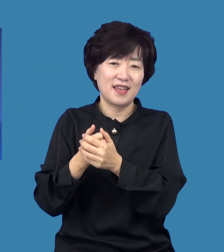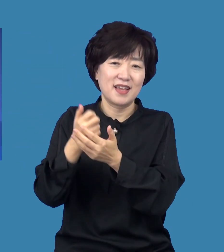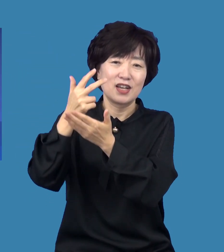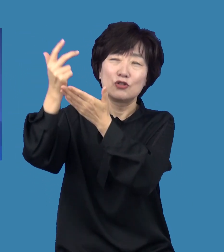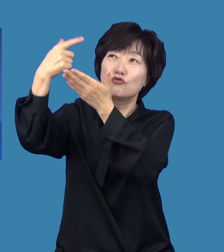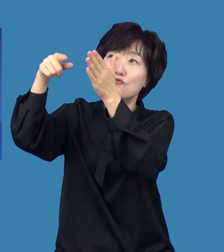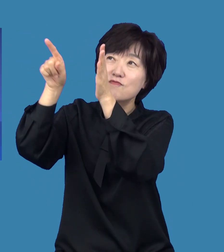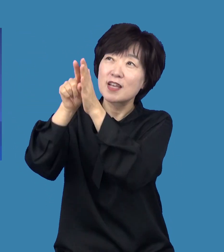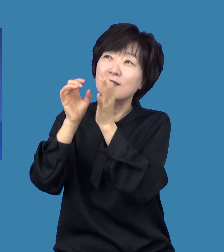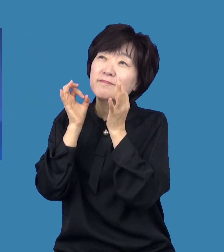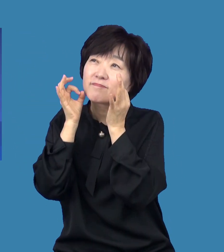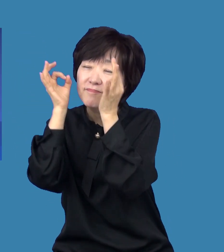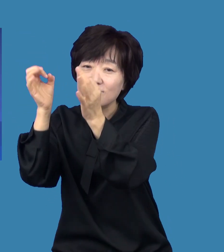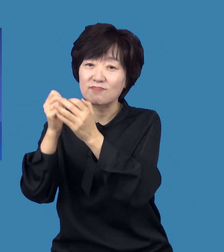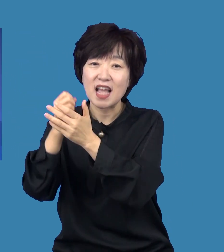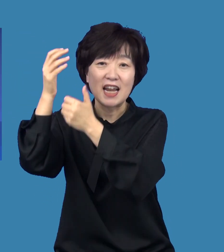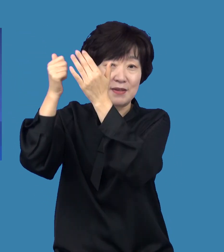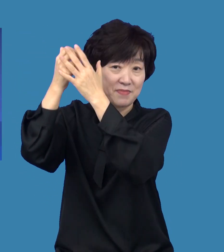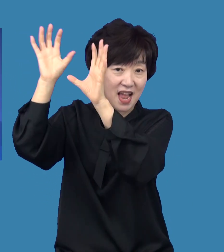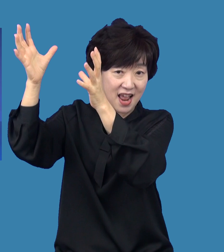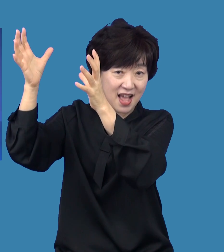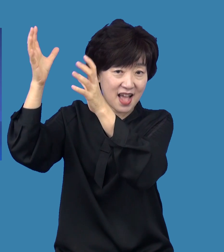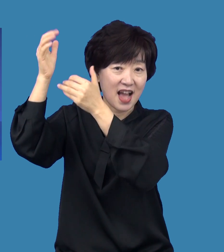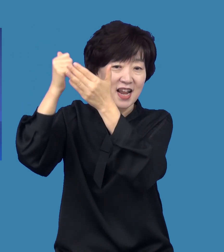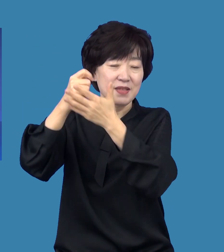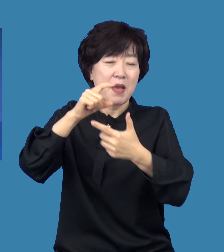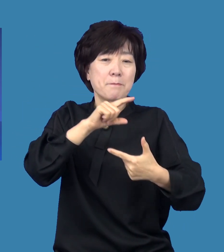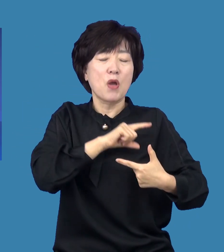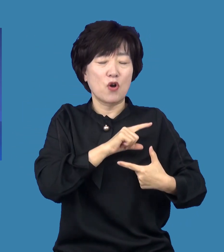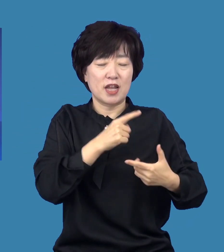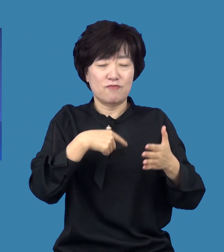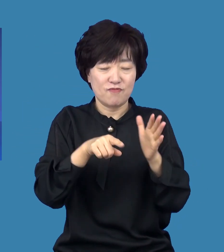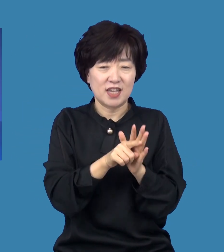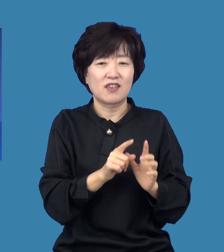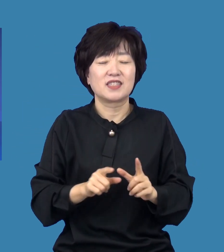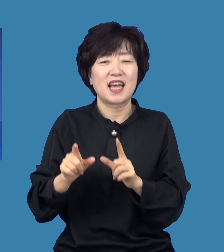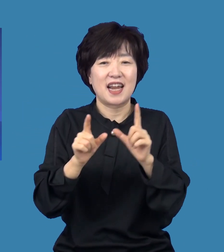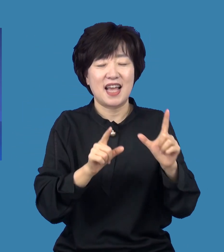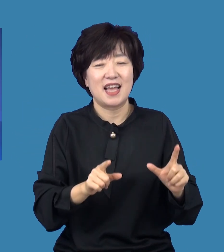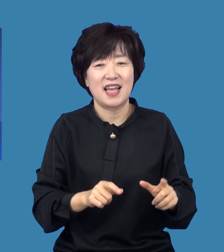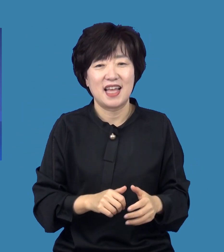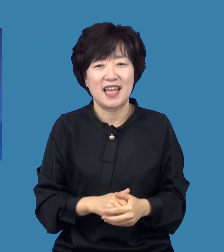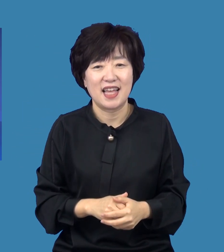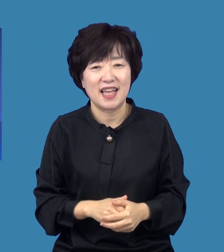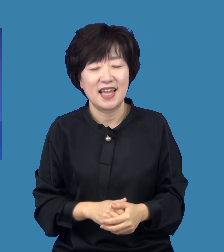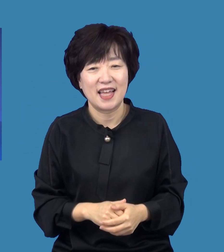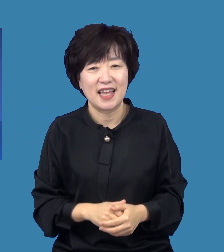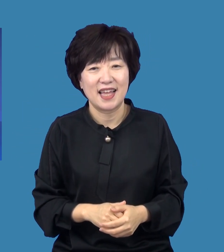그겁니다. 하나님 나라, 하나님의 명예를 위해서 사는 거예요.